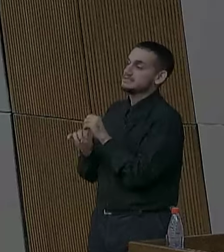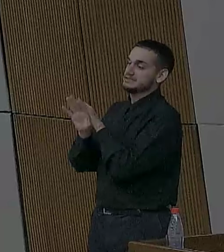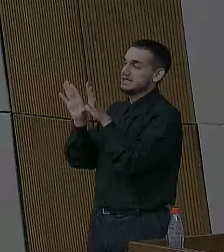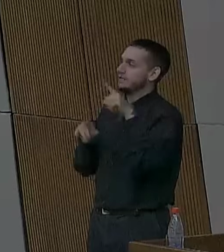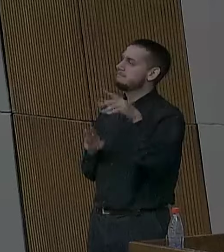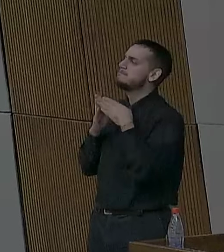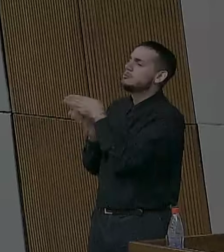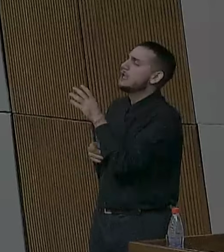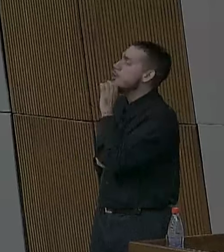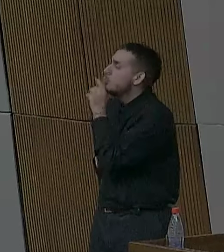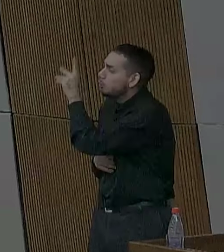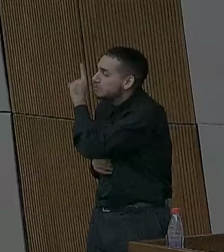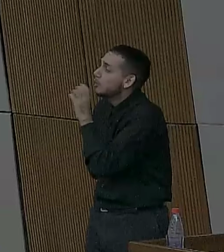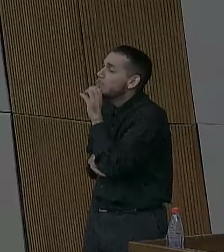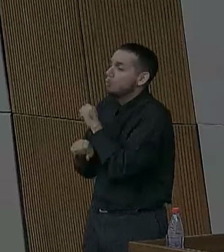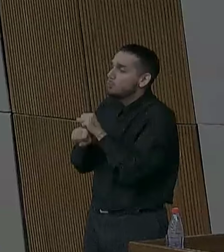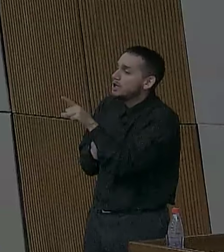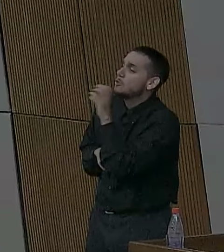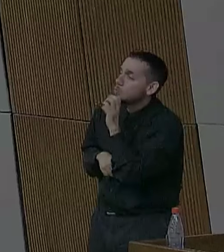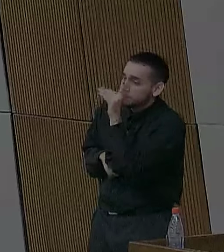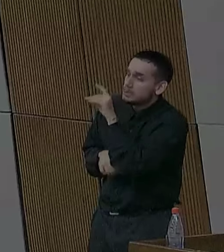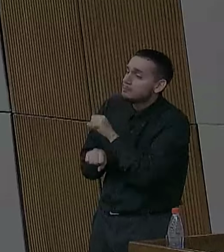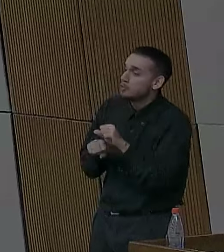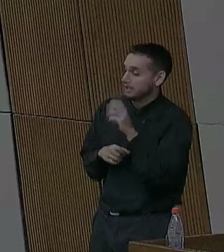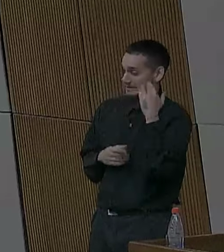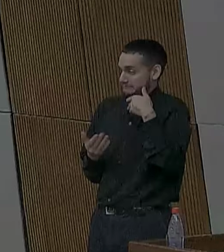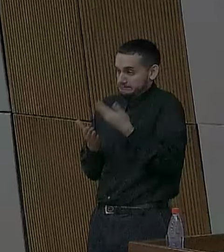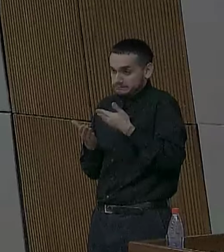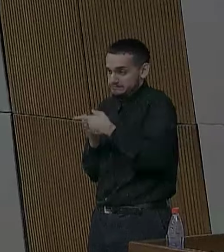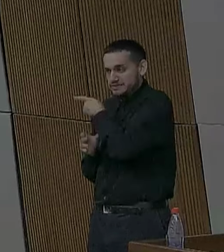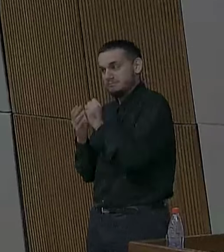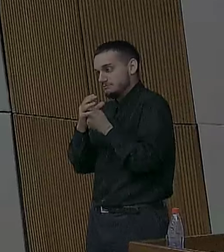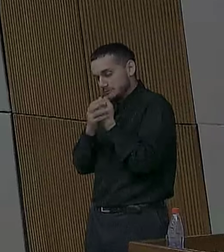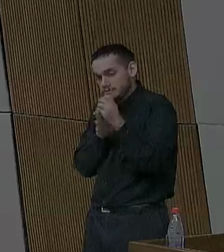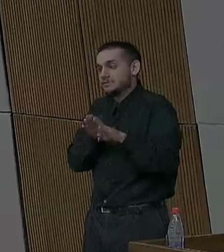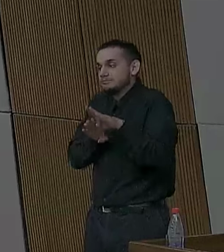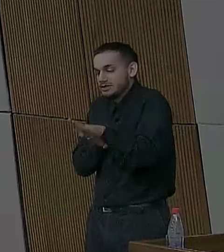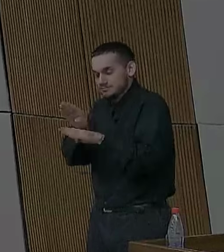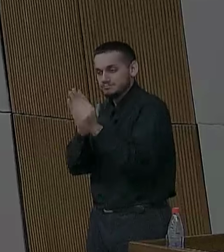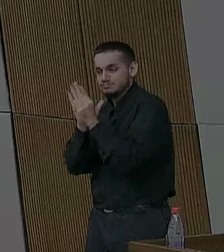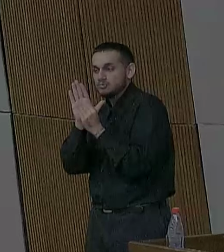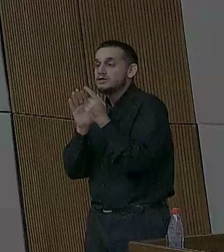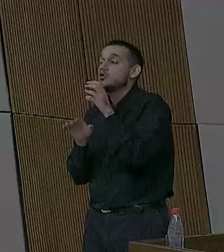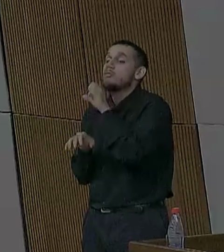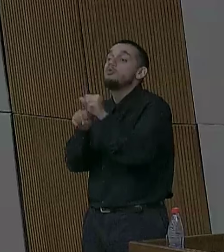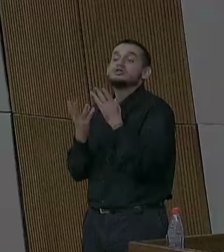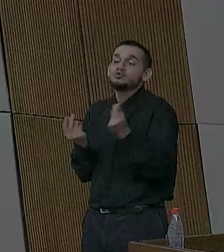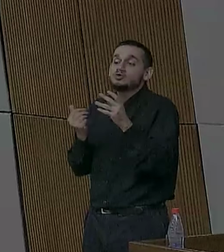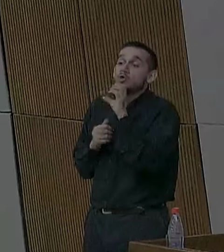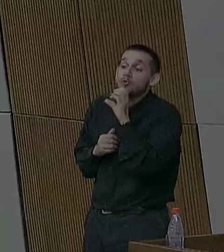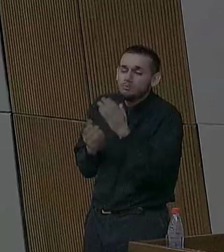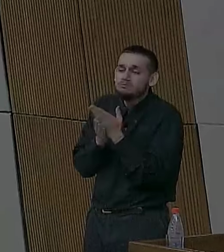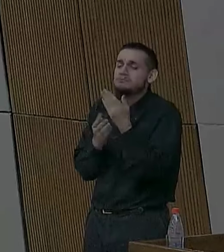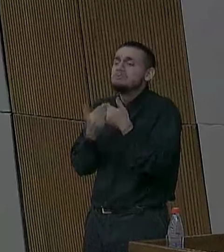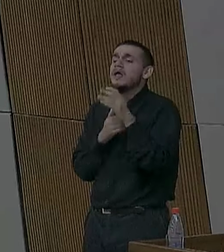cómo. Sí, teníamos que llegar hasta el cómo. No quisimos llegar en aquella época hasta el cómo y ahí se generó una...